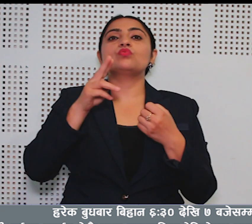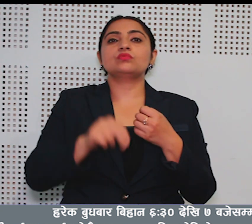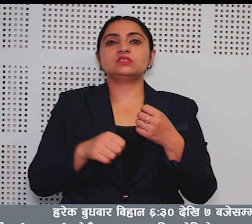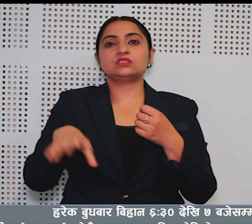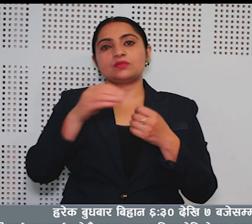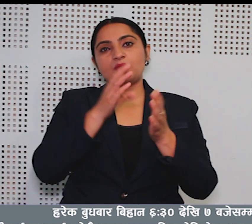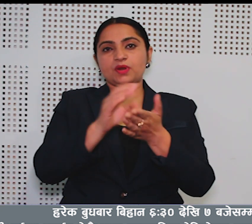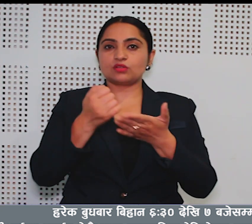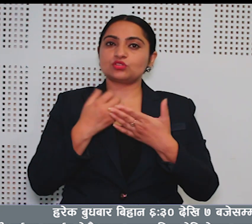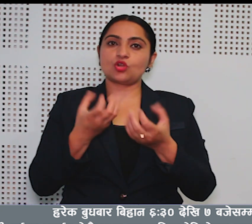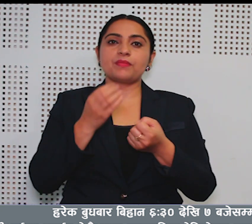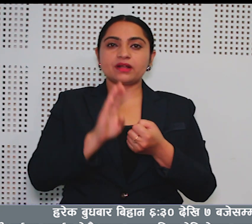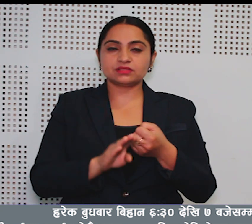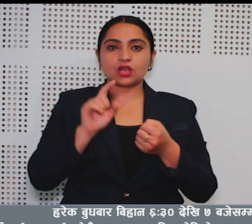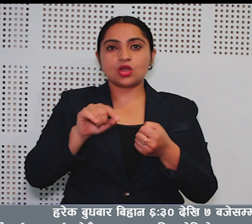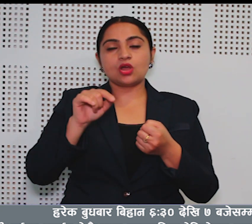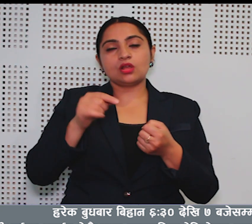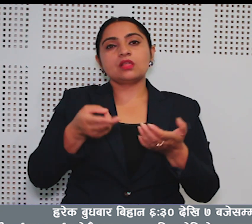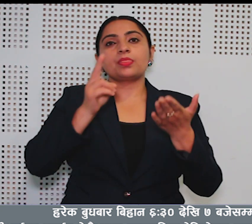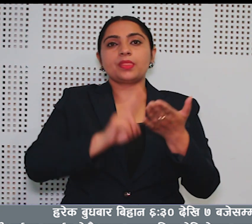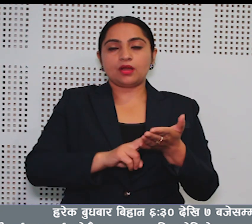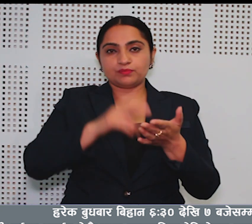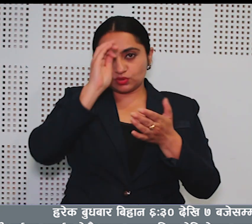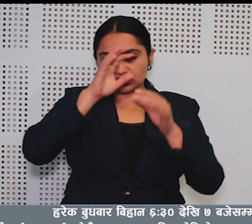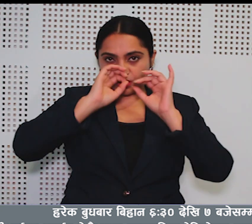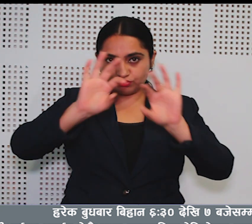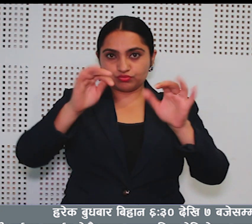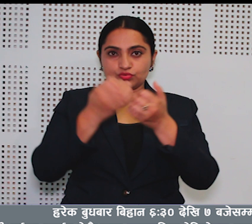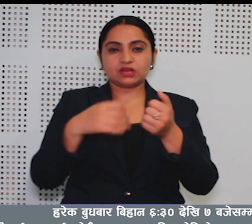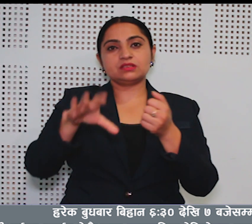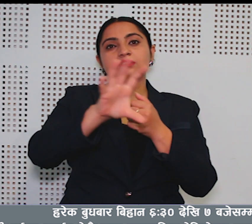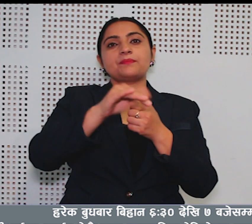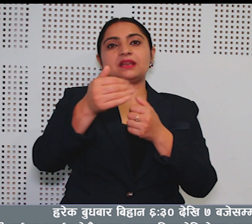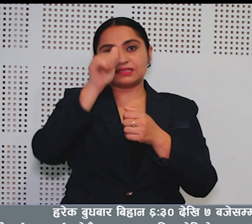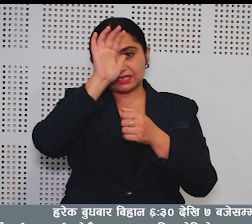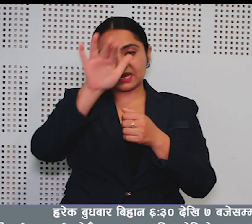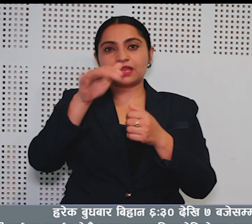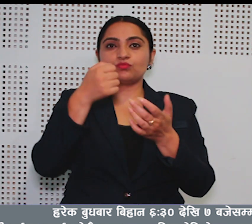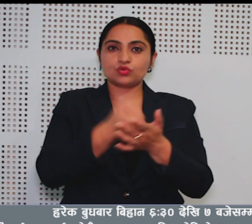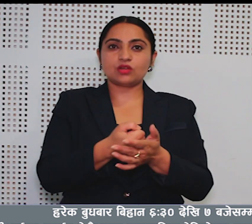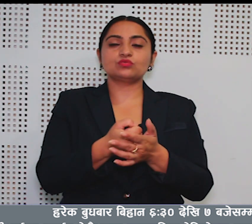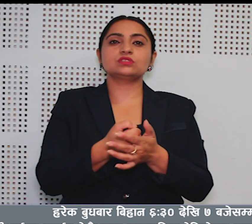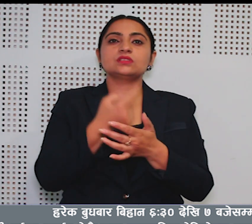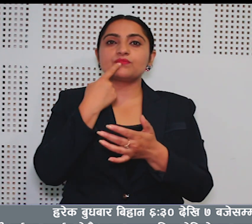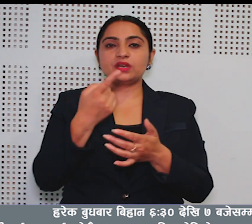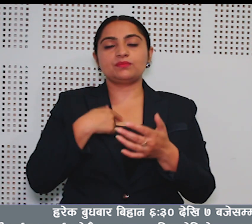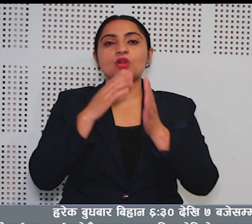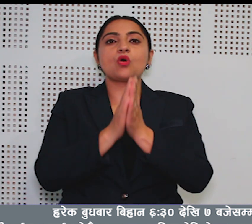सहयोग भएको छ। अझै पनि यसमा सूचना सम्प्रेषण गरेर सबैलाई जानकारी होस् भन्ने नै मेरो अनुरोध हो। हाम्रा योजना